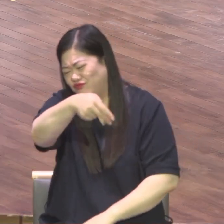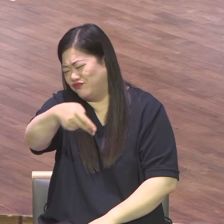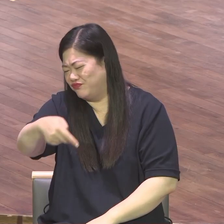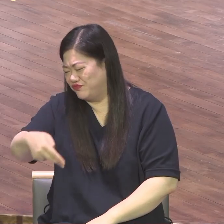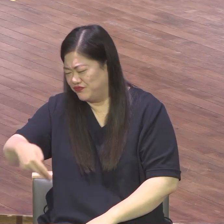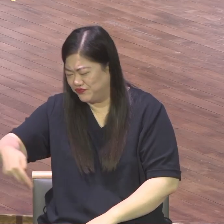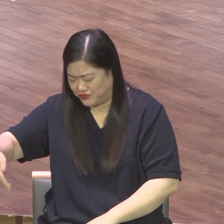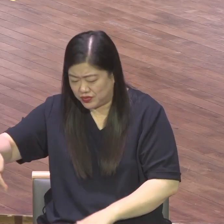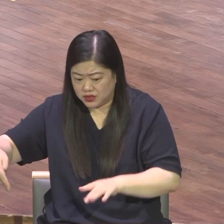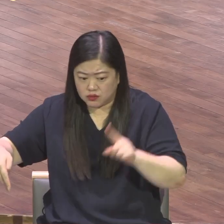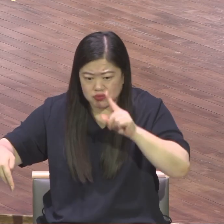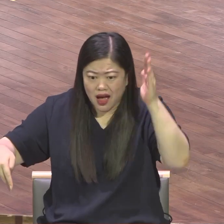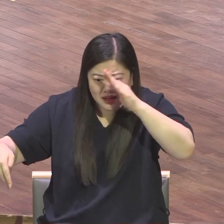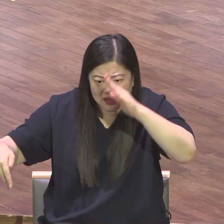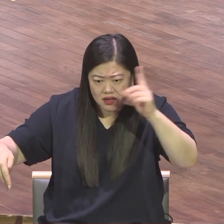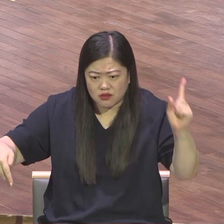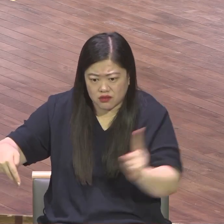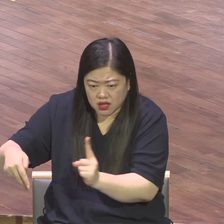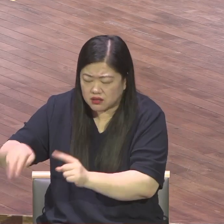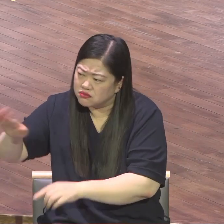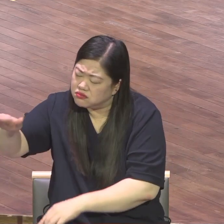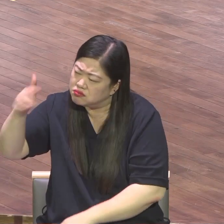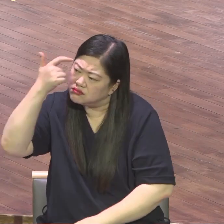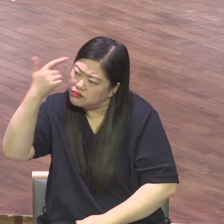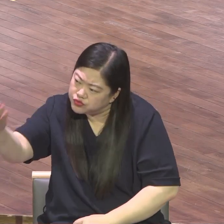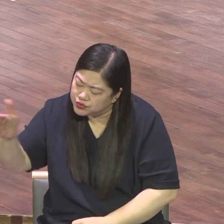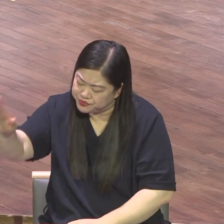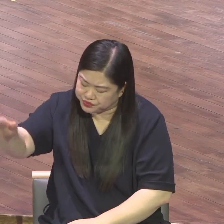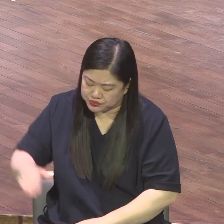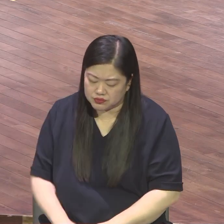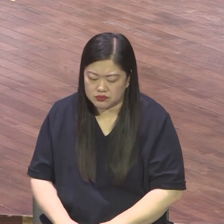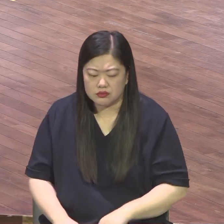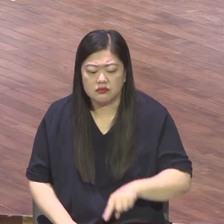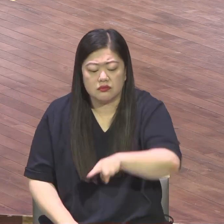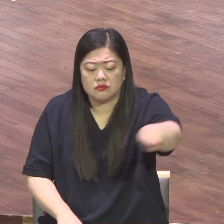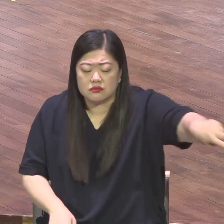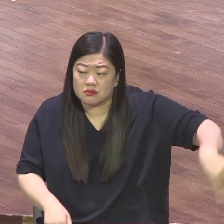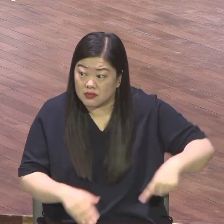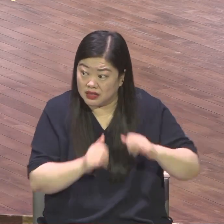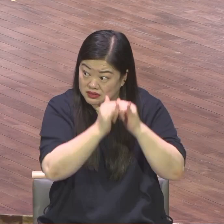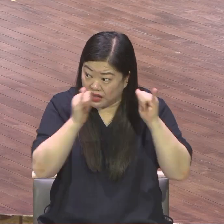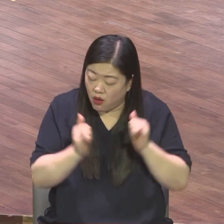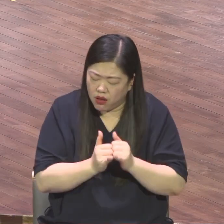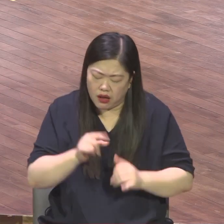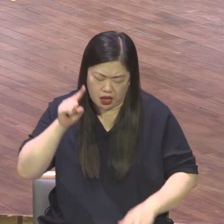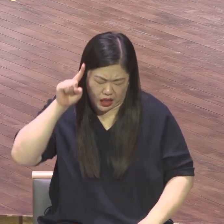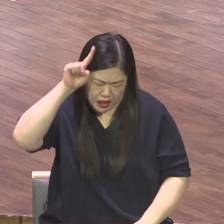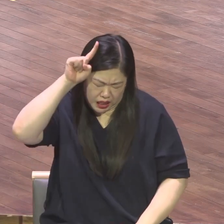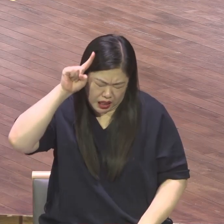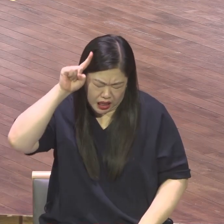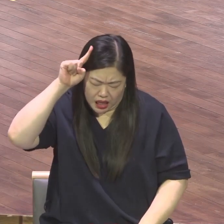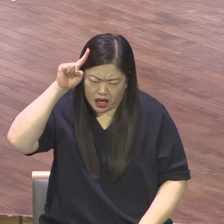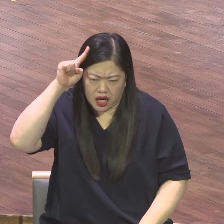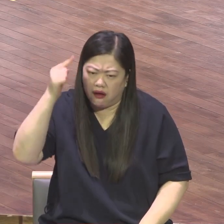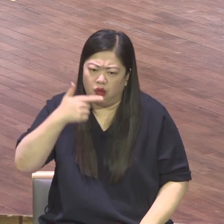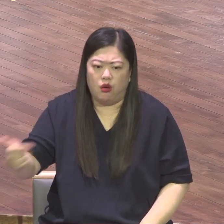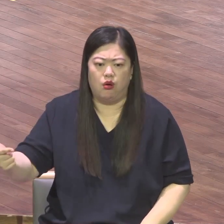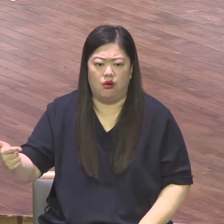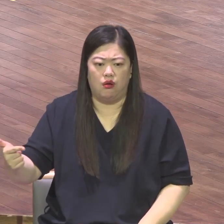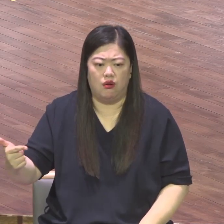따라와서 질문했어요. 교수님, 현대인들이 지금 스트레스 홍수 시대에